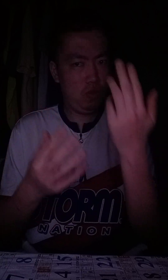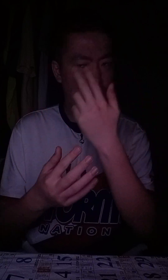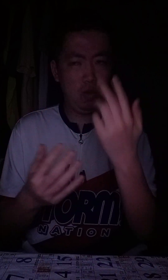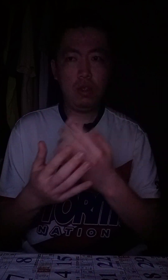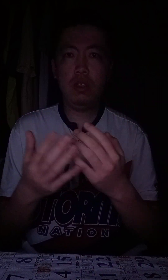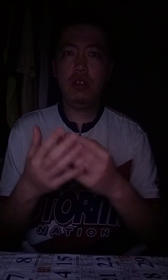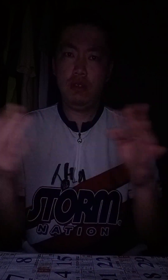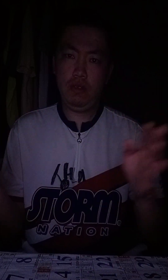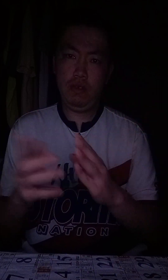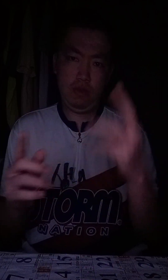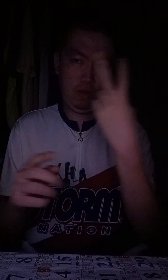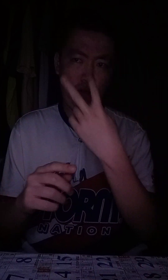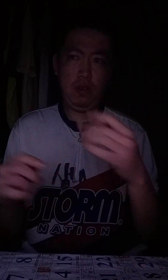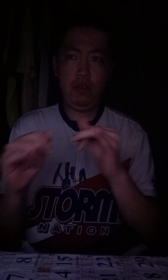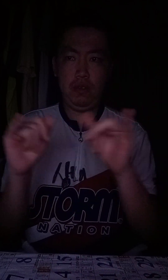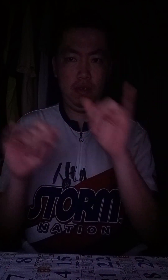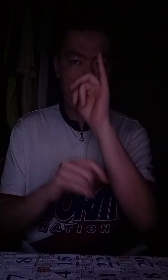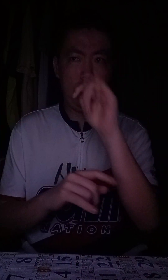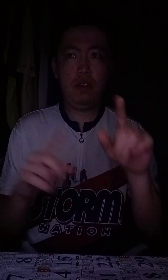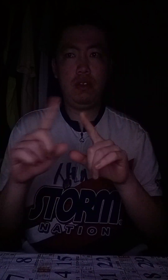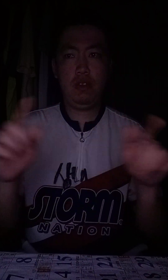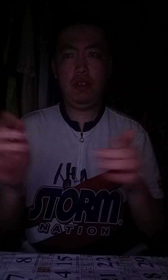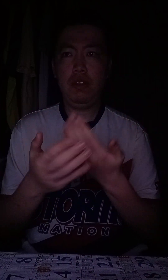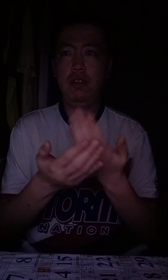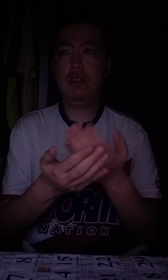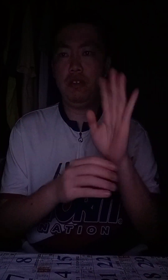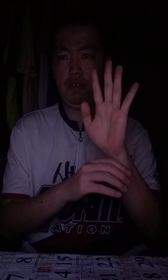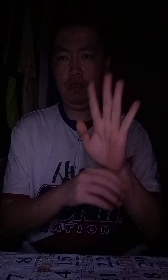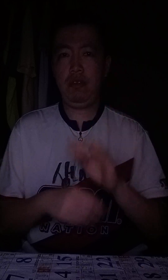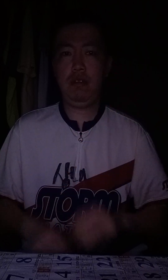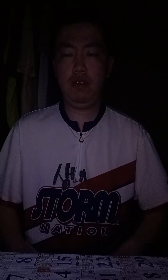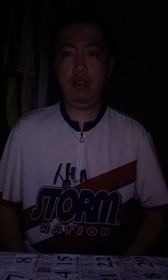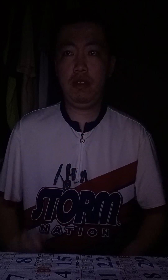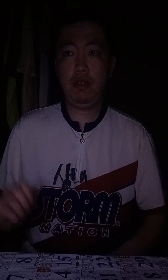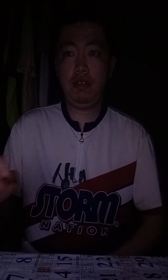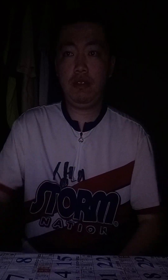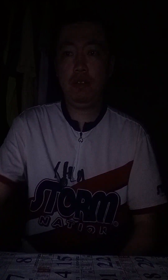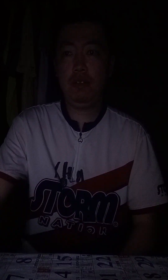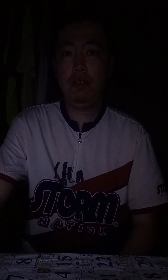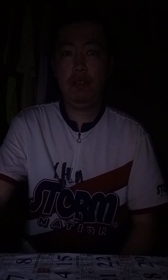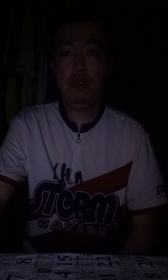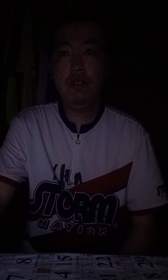정확한 사고 경위를 조사하고 있습니다. SBS 최승민입니다.